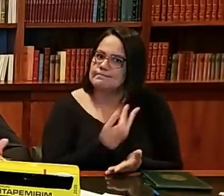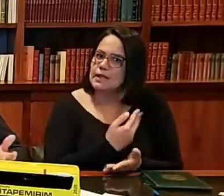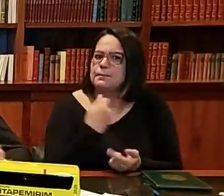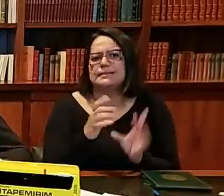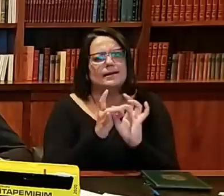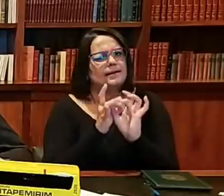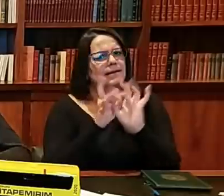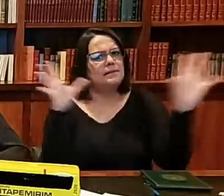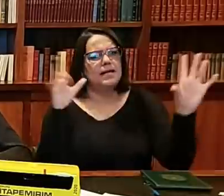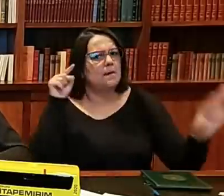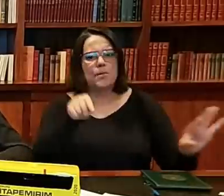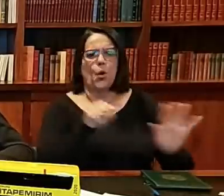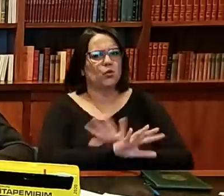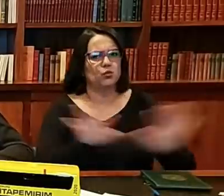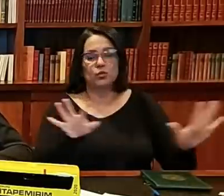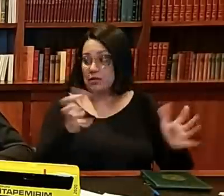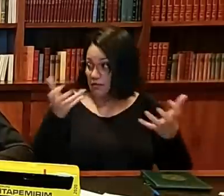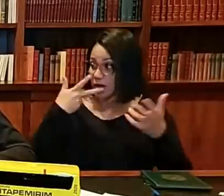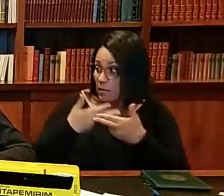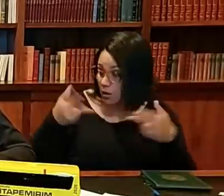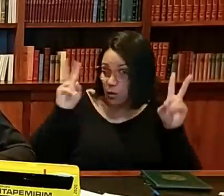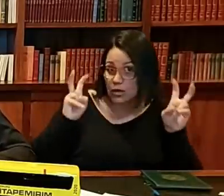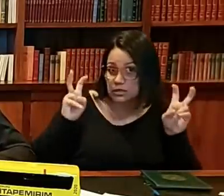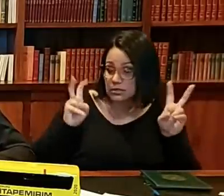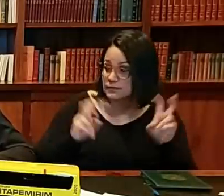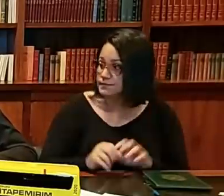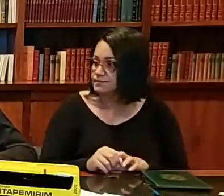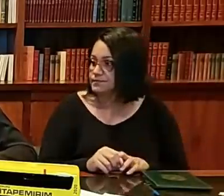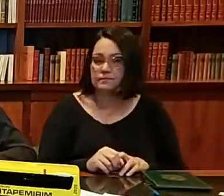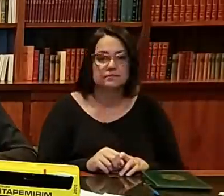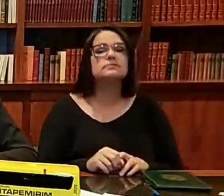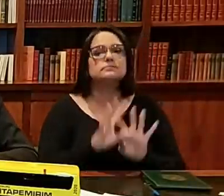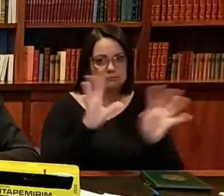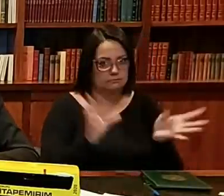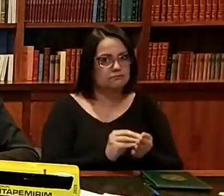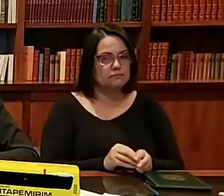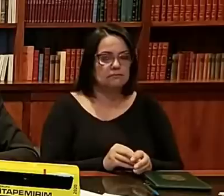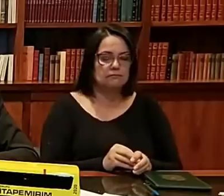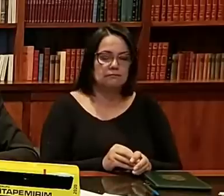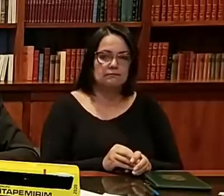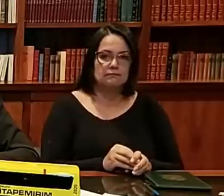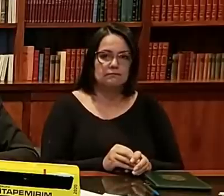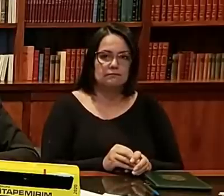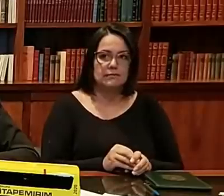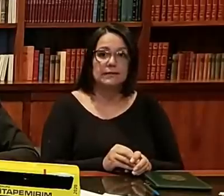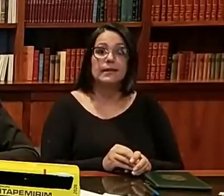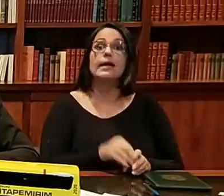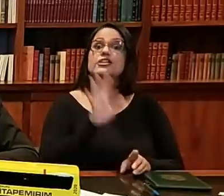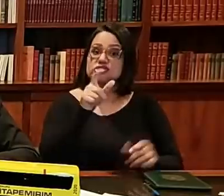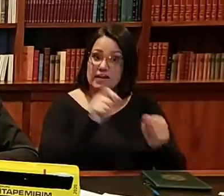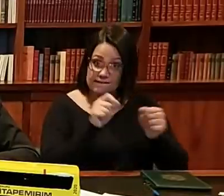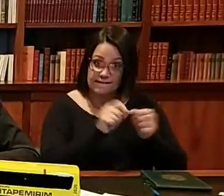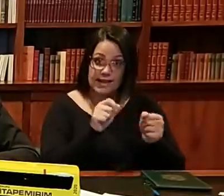E ponto final. Quer falar uma coisa sobre a vacina? Rapidamente. Rapidamente é o seguinte. Só para lembrar que nós fizemos todos os testes